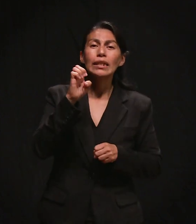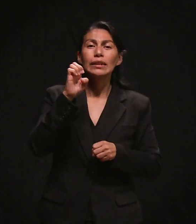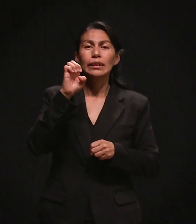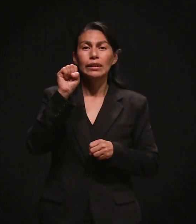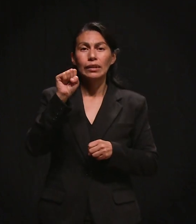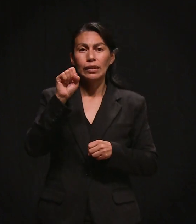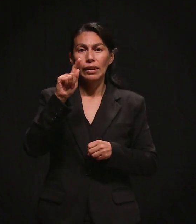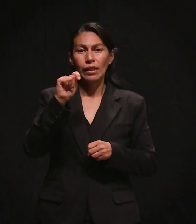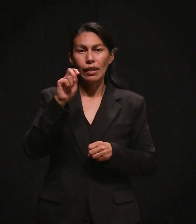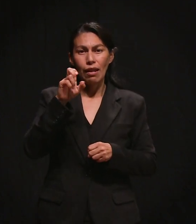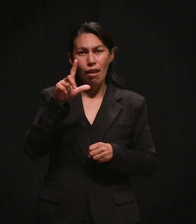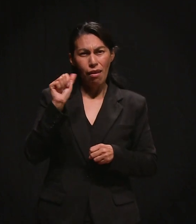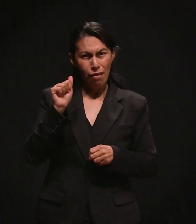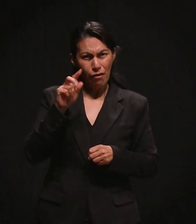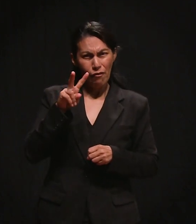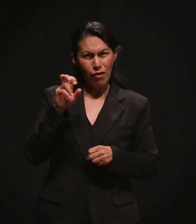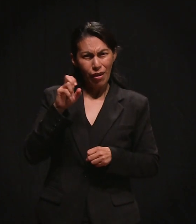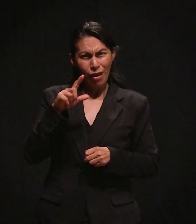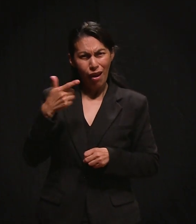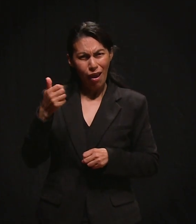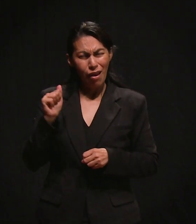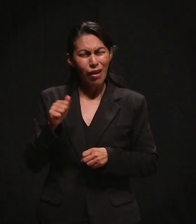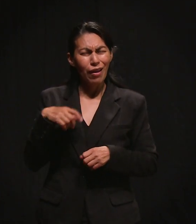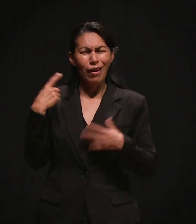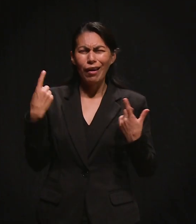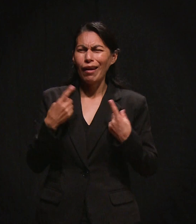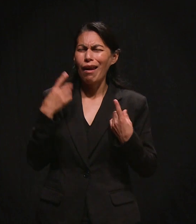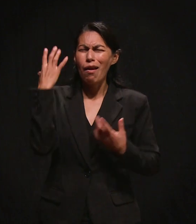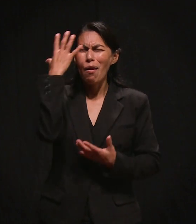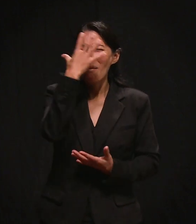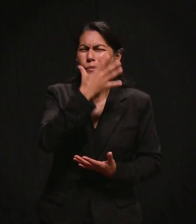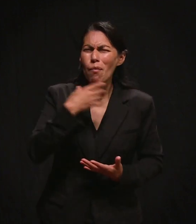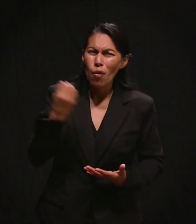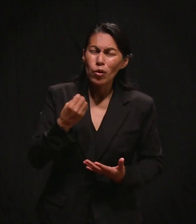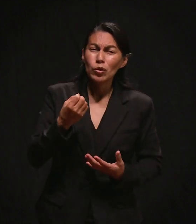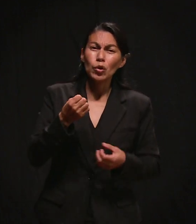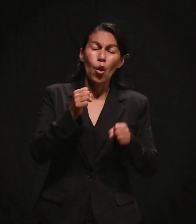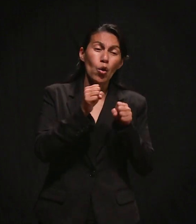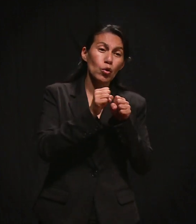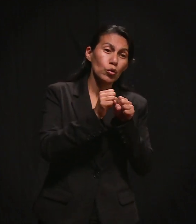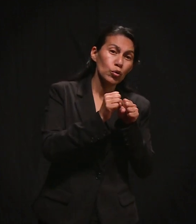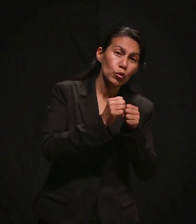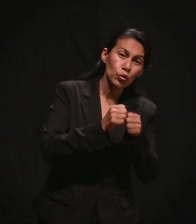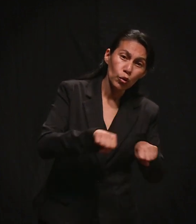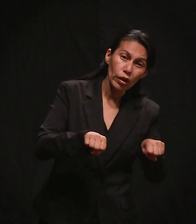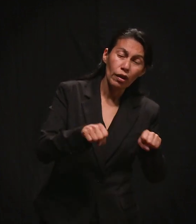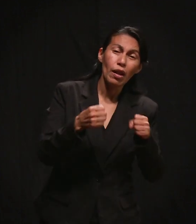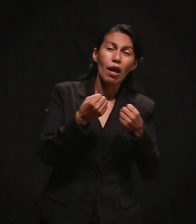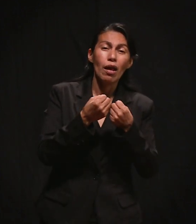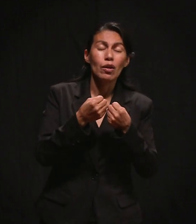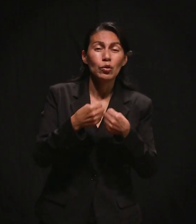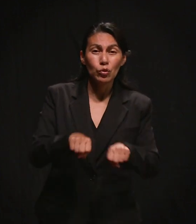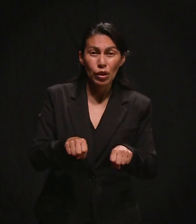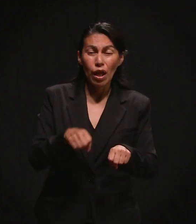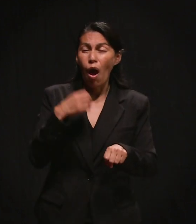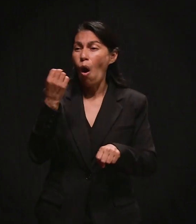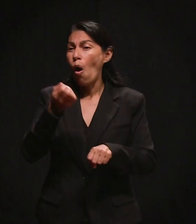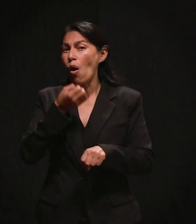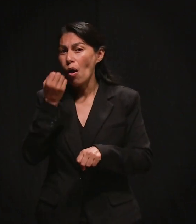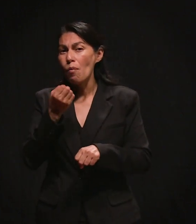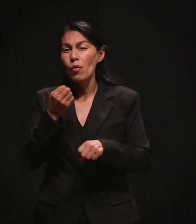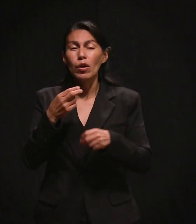recuperación. Amén. Qué bonito que las suegras oren por las nueras, yernos, y también